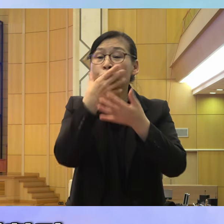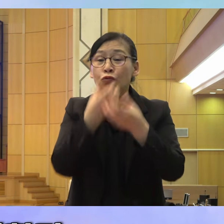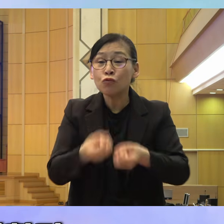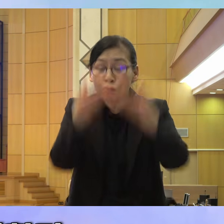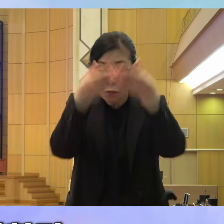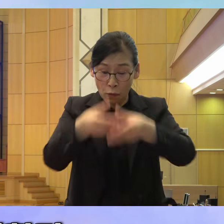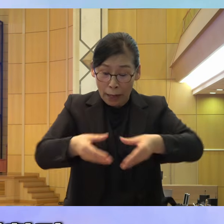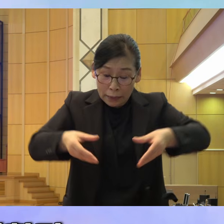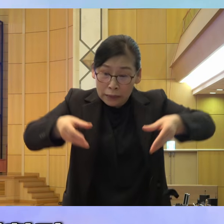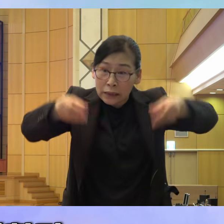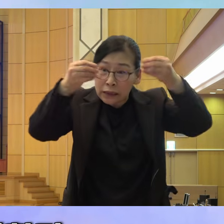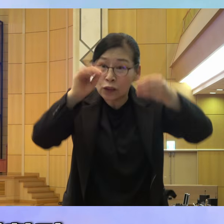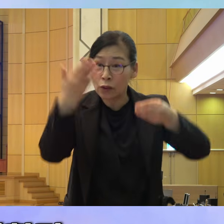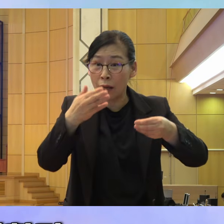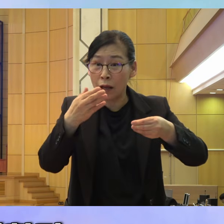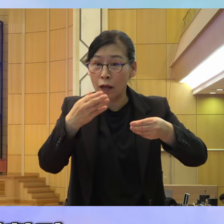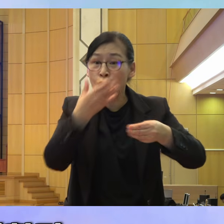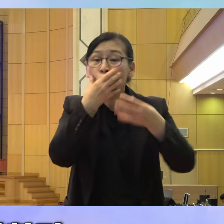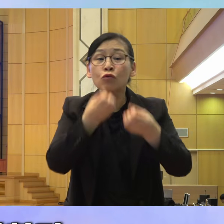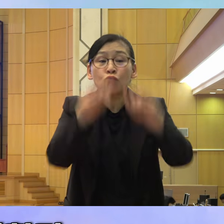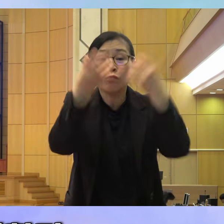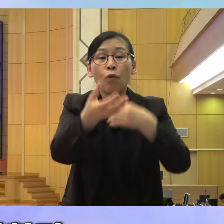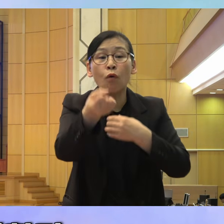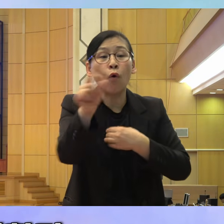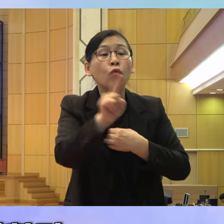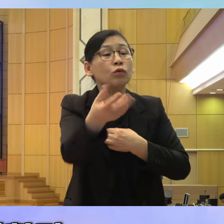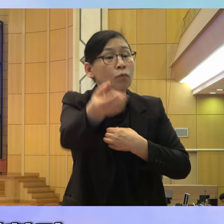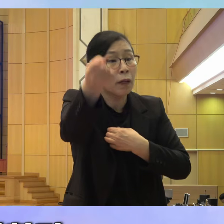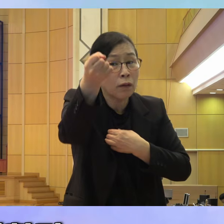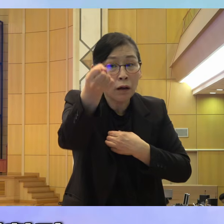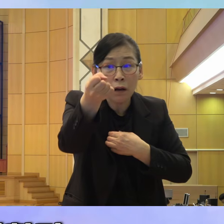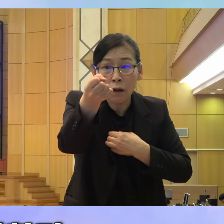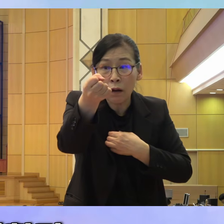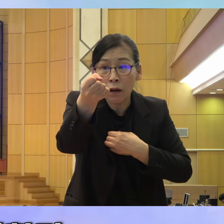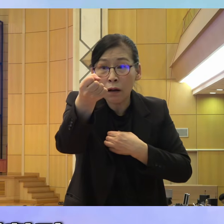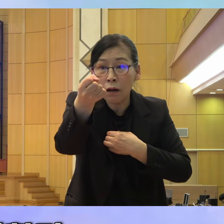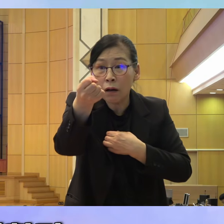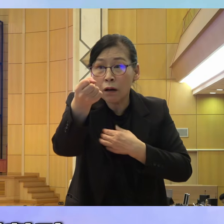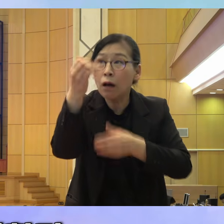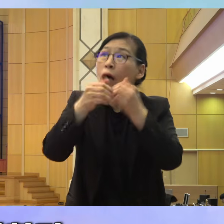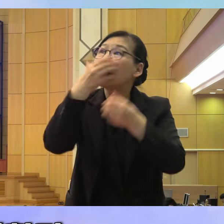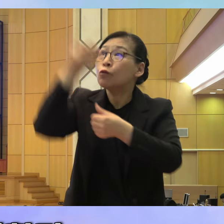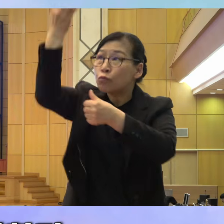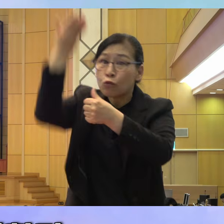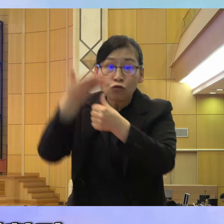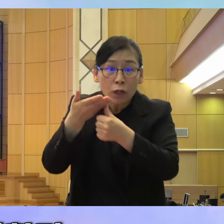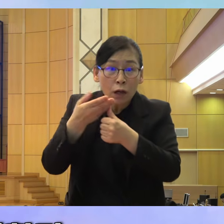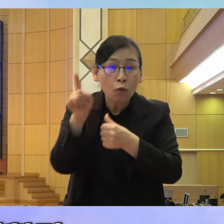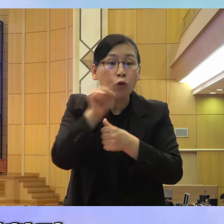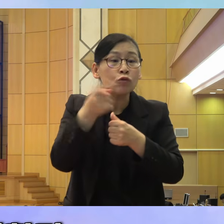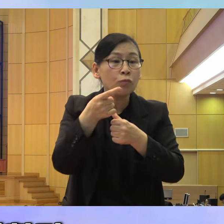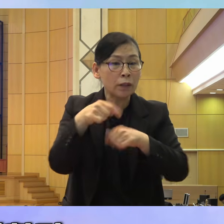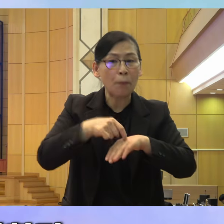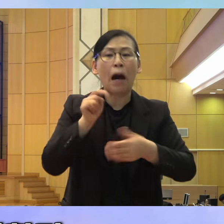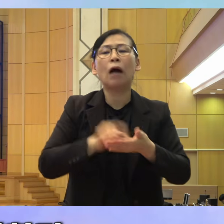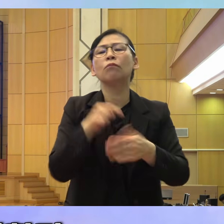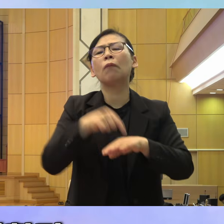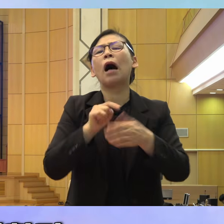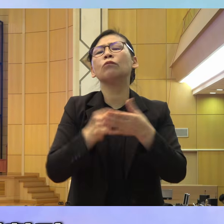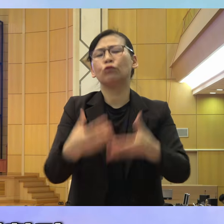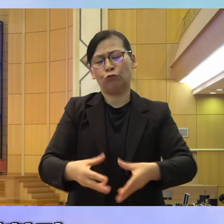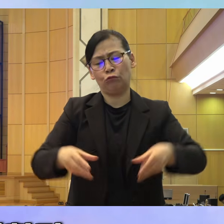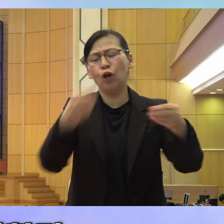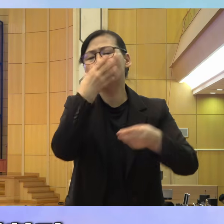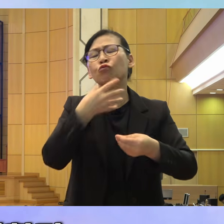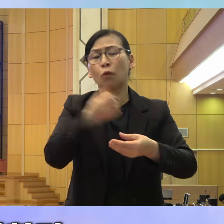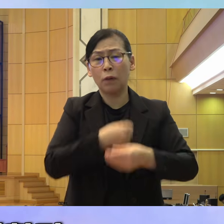담는 그릇이라고 말합니다. 때문에 사람들은 말할 때